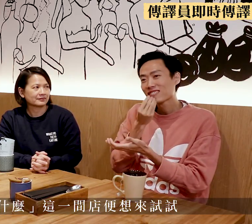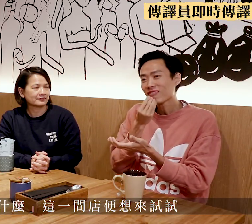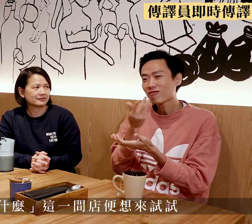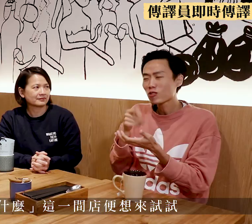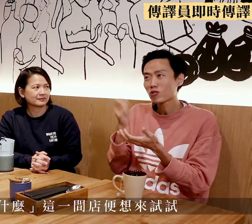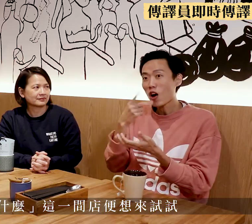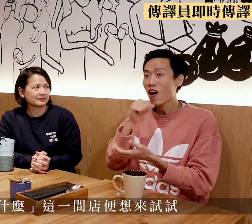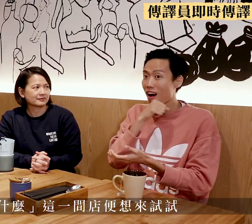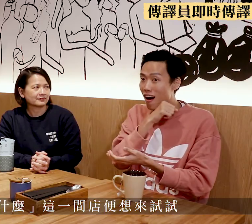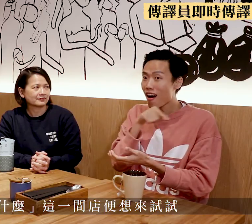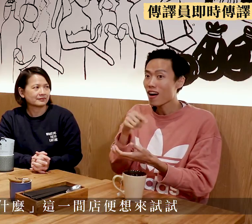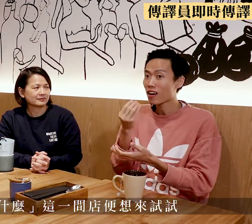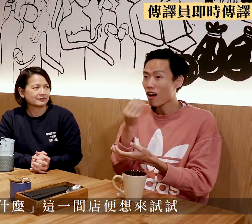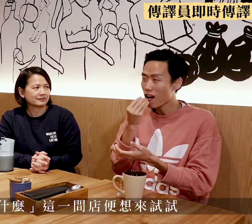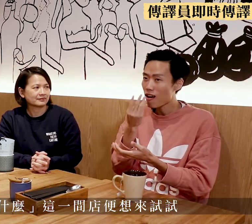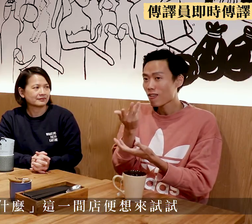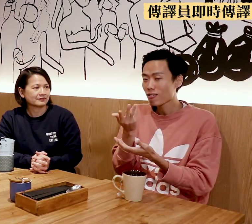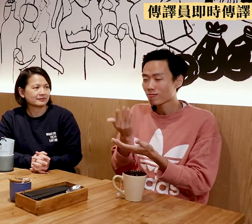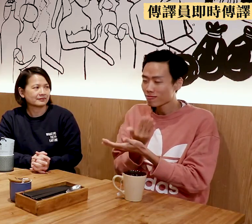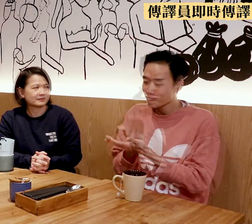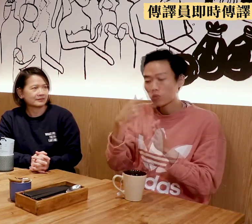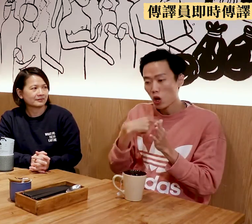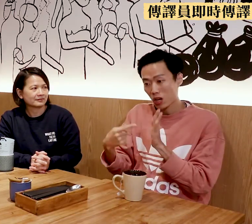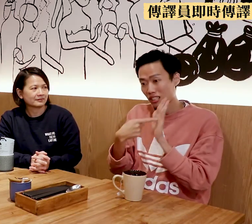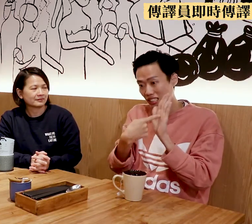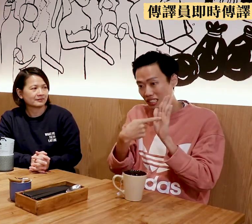就所以就想嚟試一下啦。